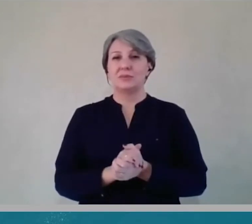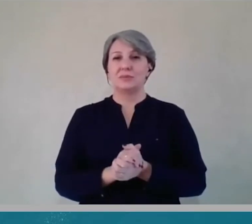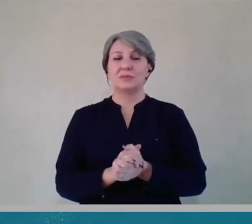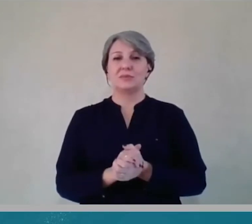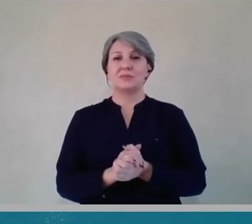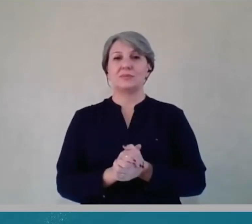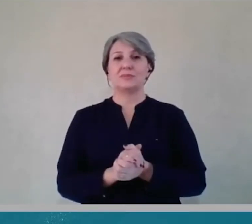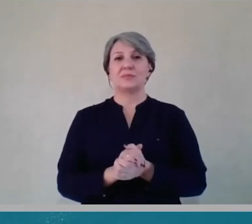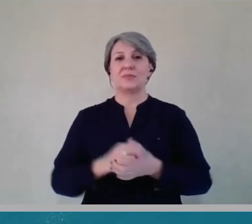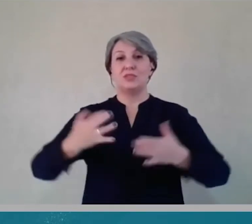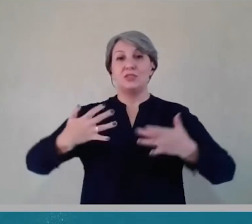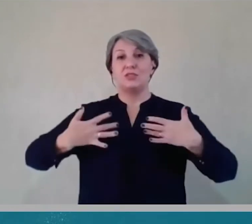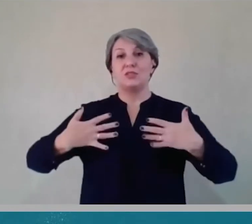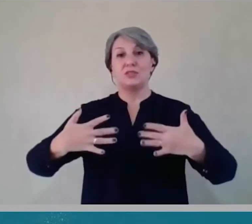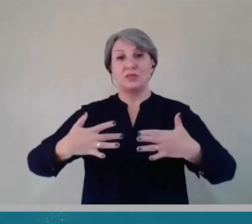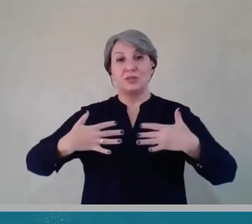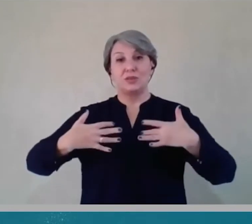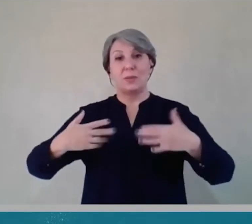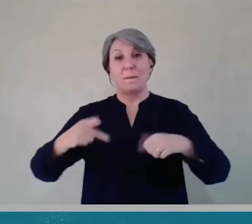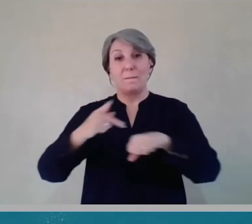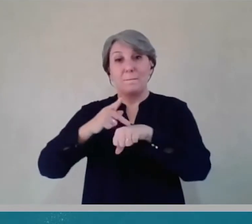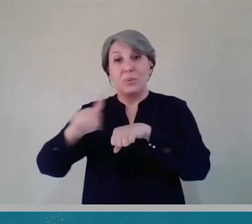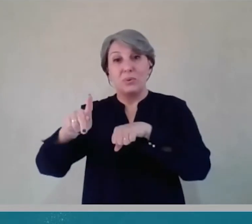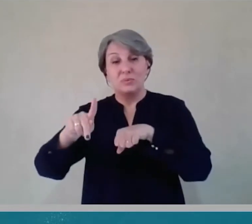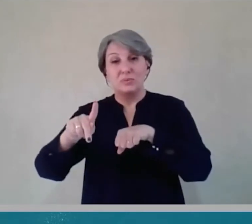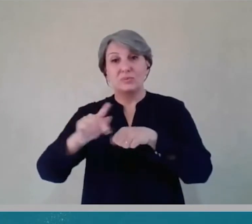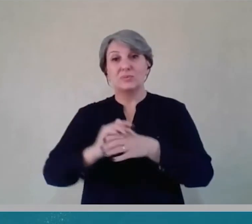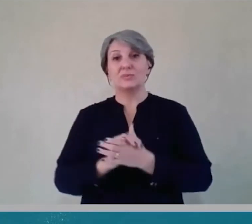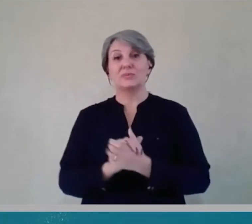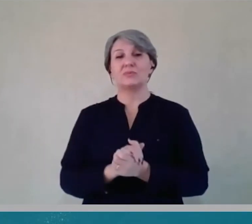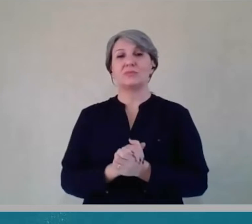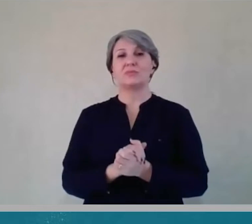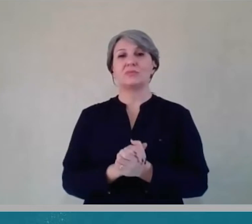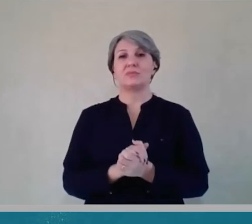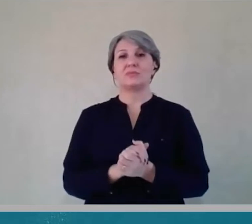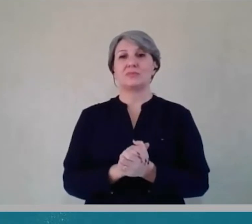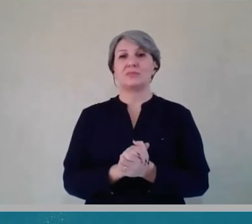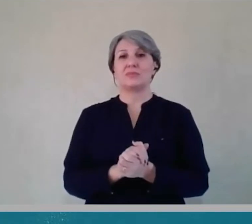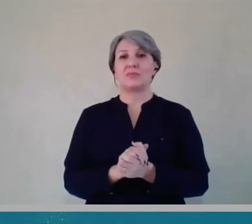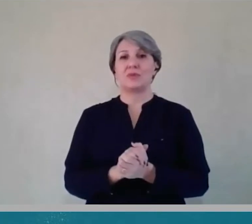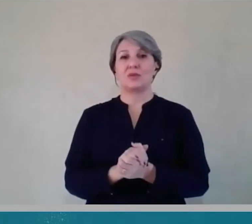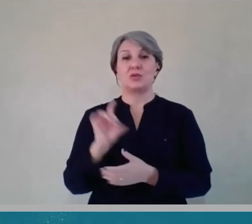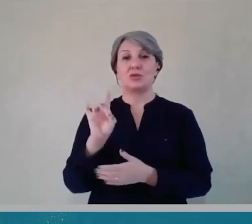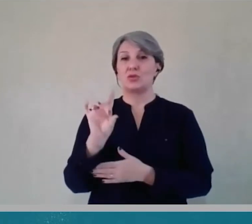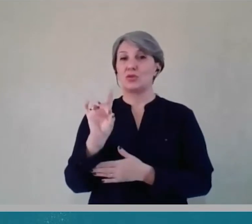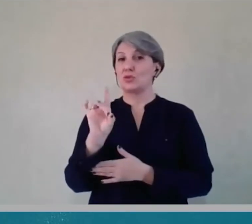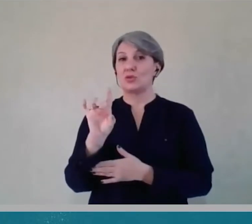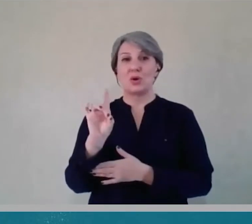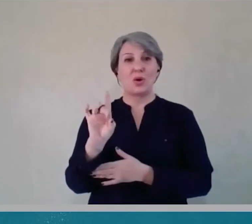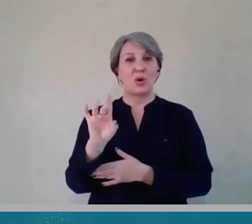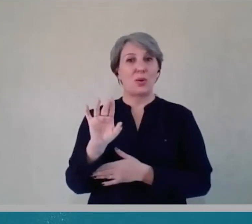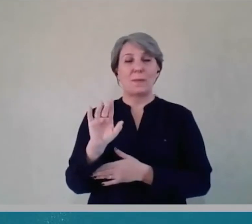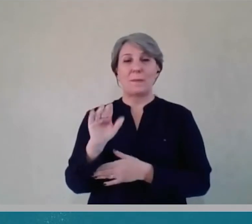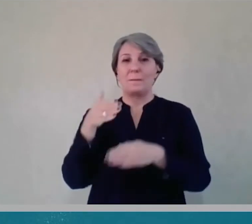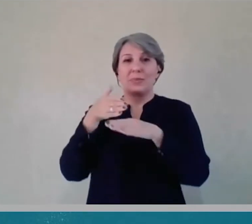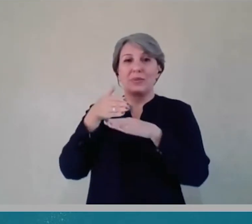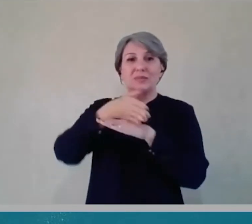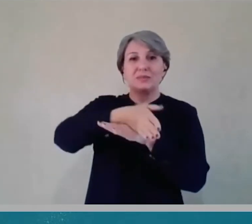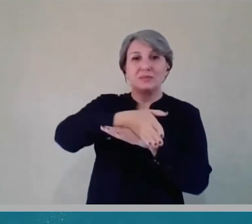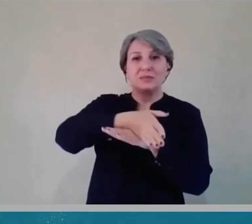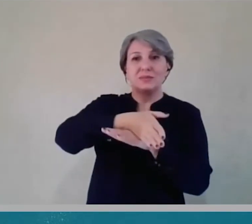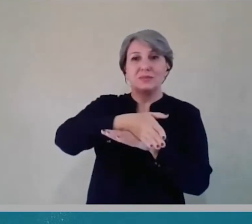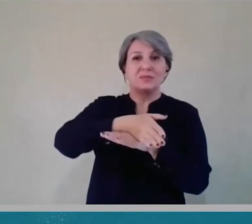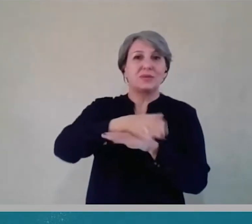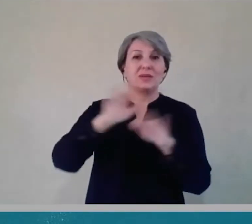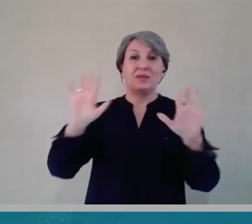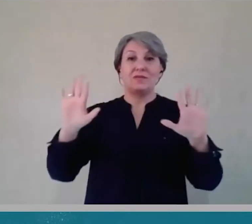Cordeiro. Só participarão das bodas do Cordeiro os vencedores. Não